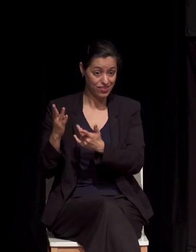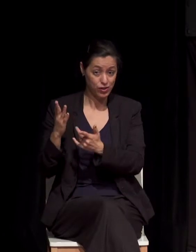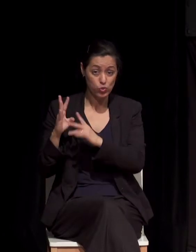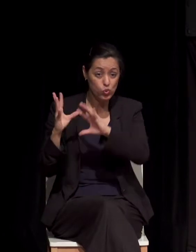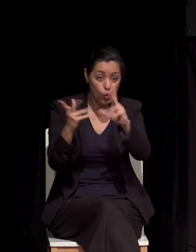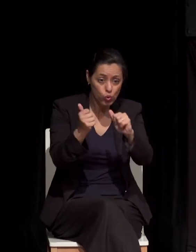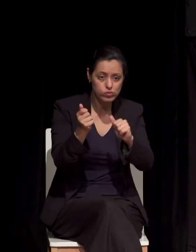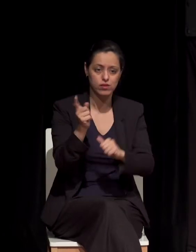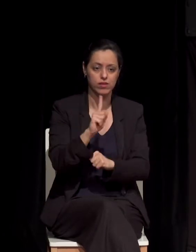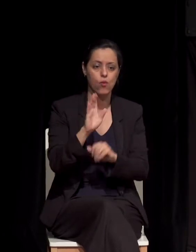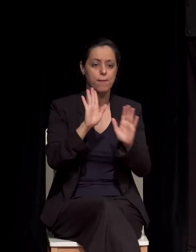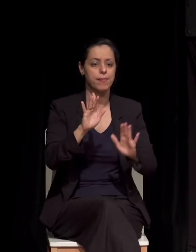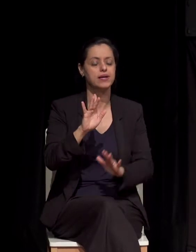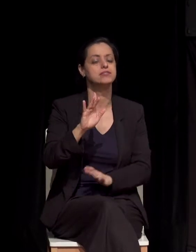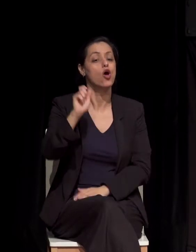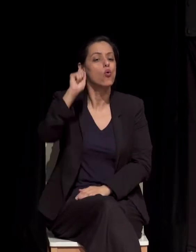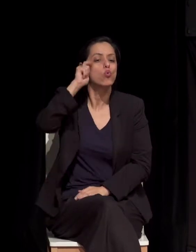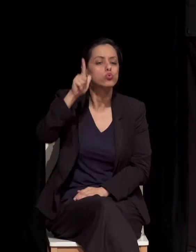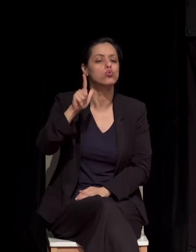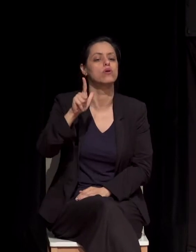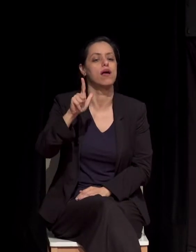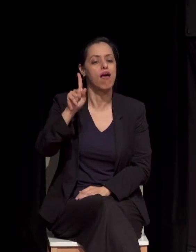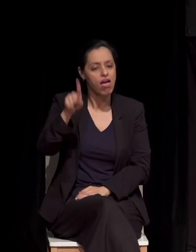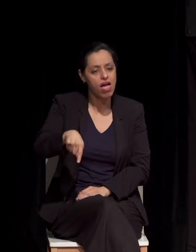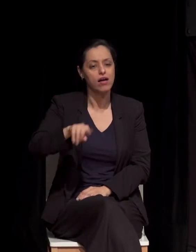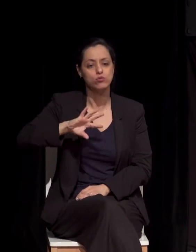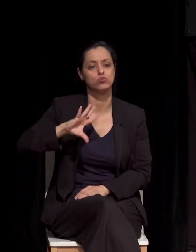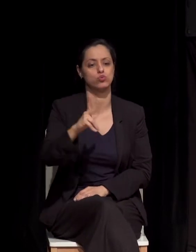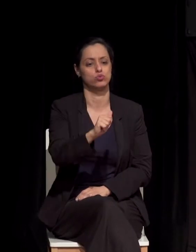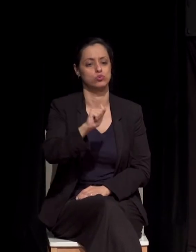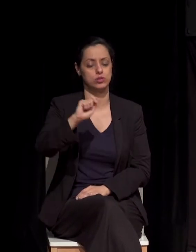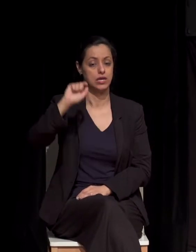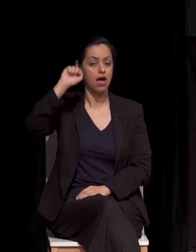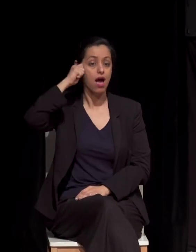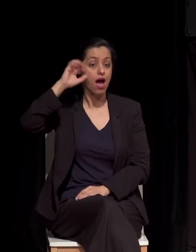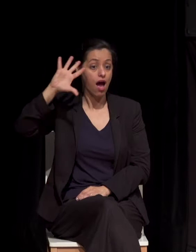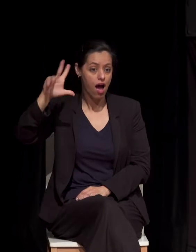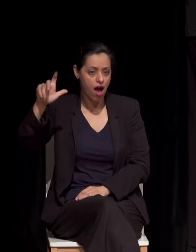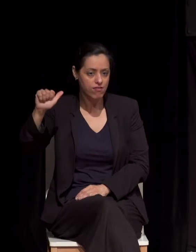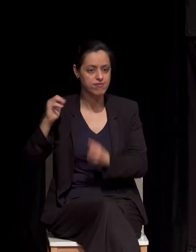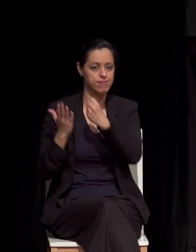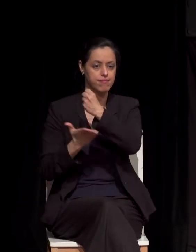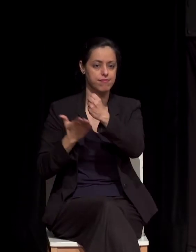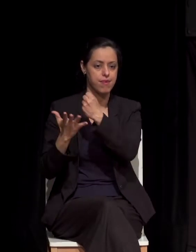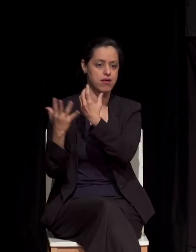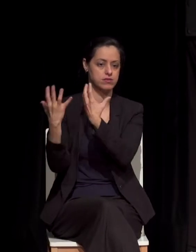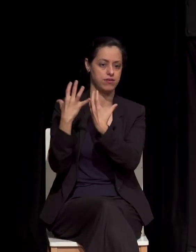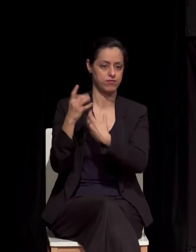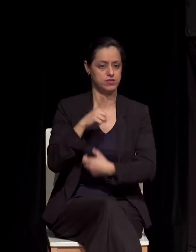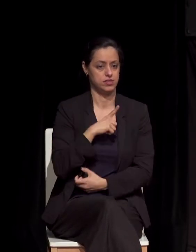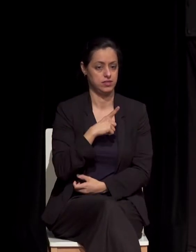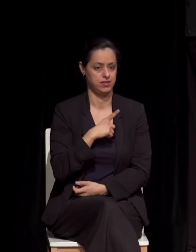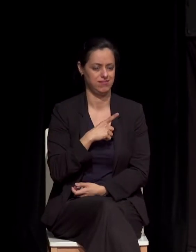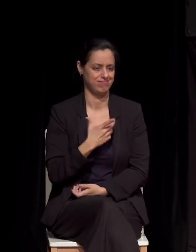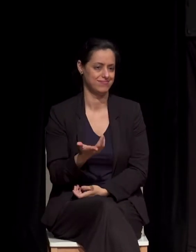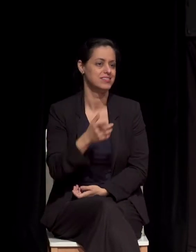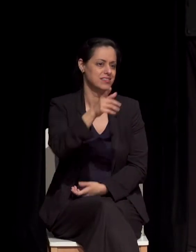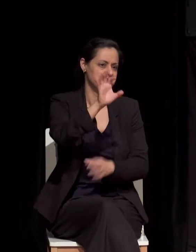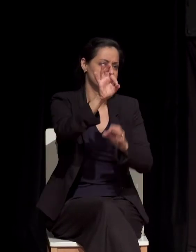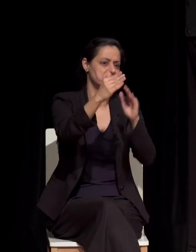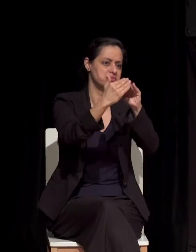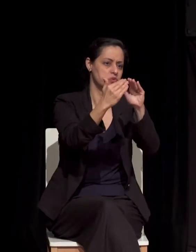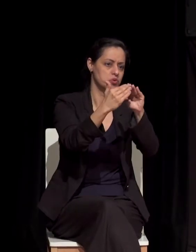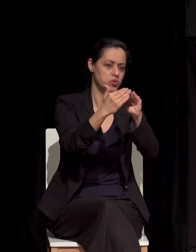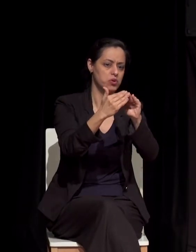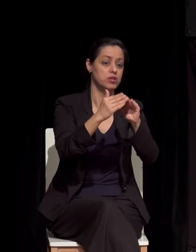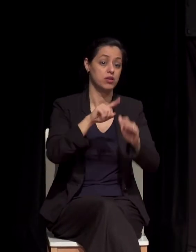eu concordaria que a nossa cultura é afrodescendente. Então, não existe a possibilidade de ser um branco no Brasil e não ter um